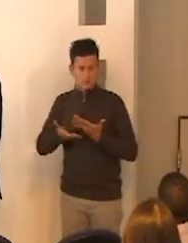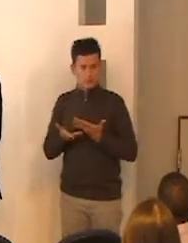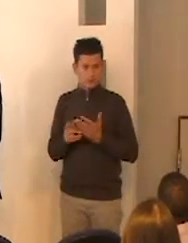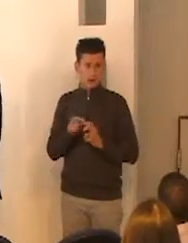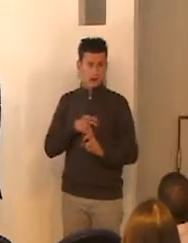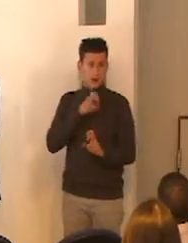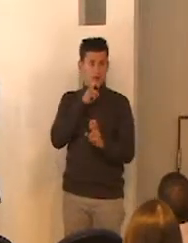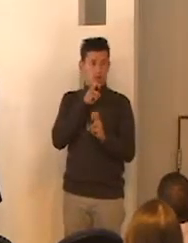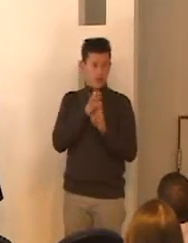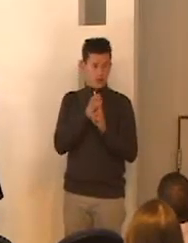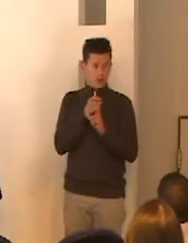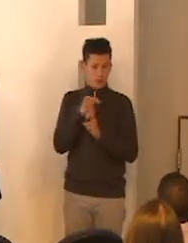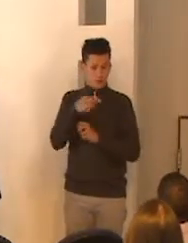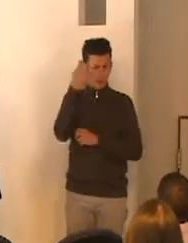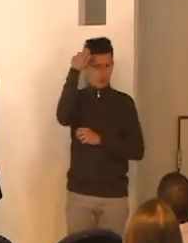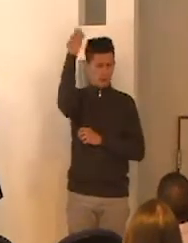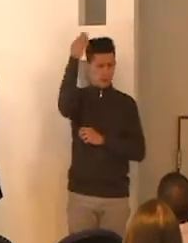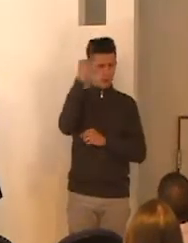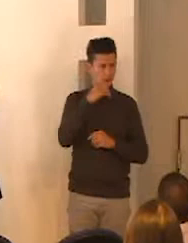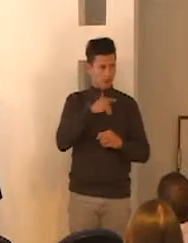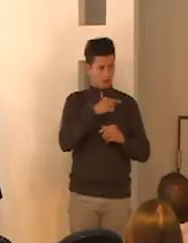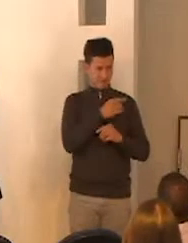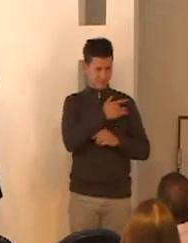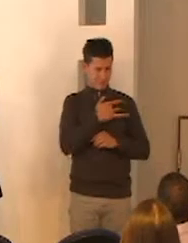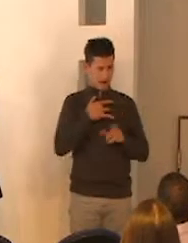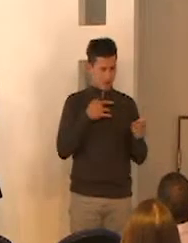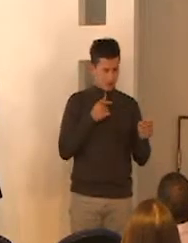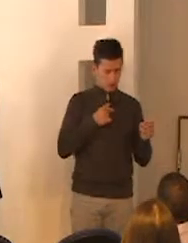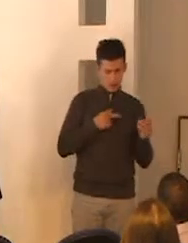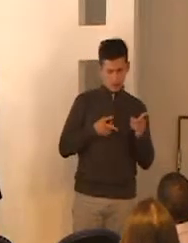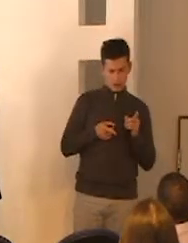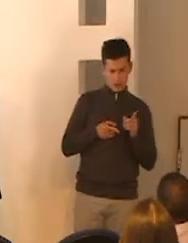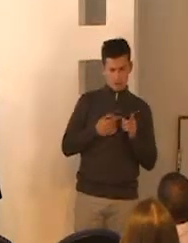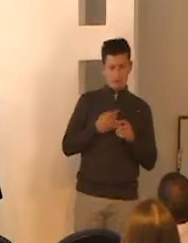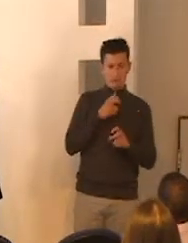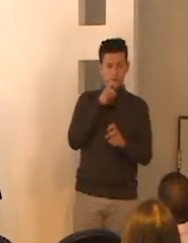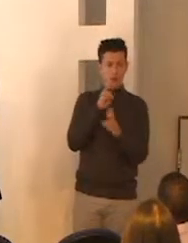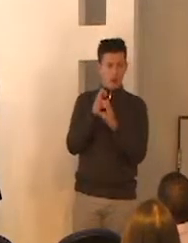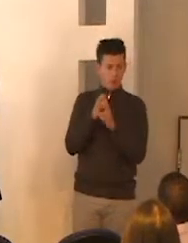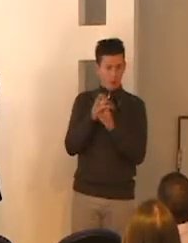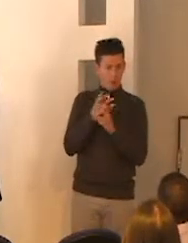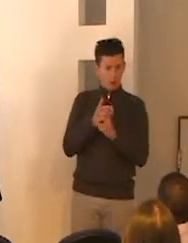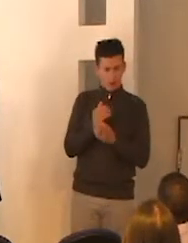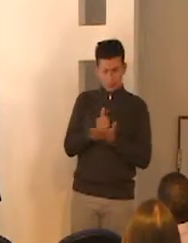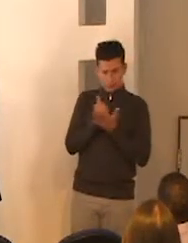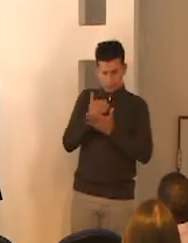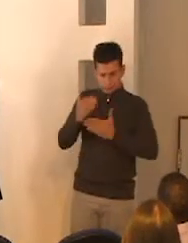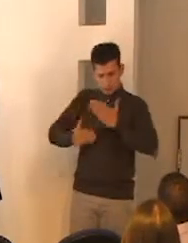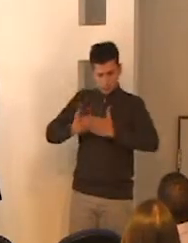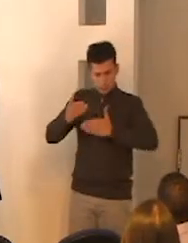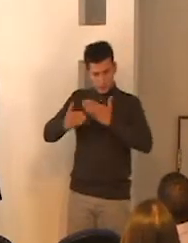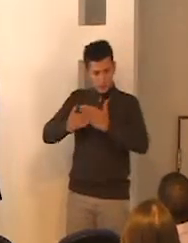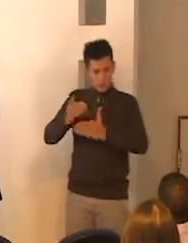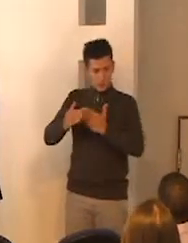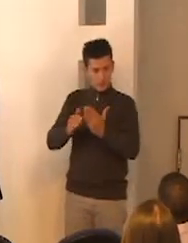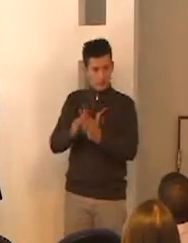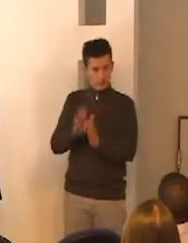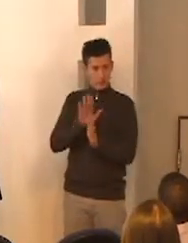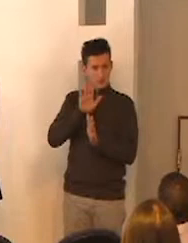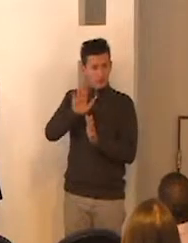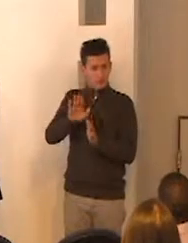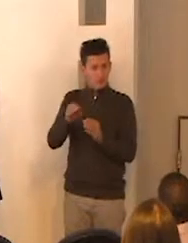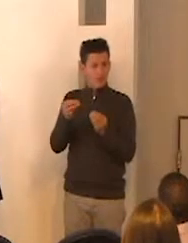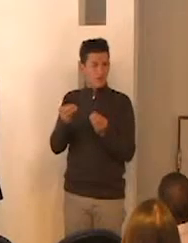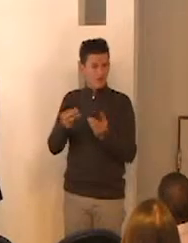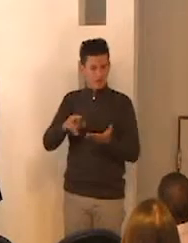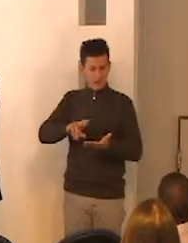para las personas de la salud es muy complejo realizar los procesos que se tienen que llevar a cabo pues